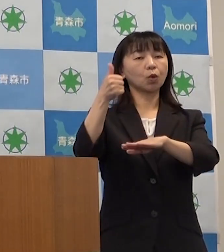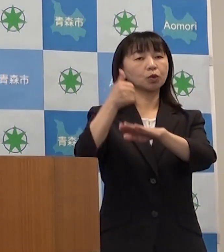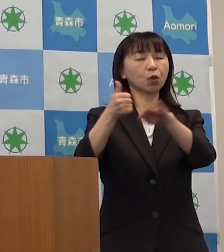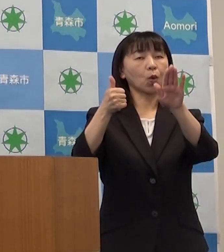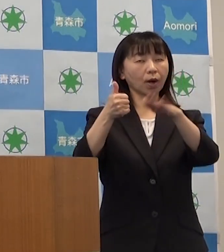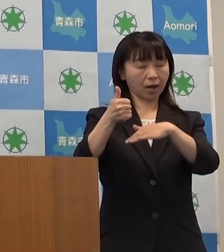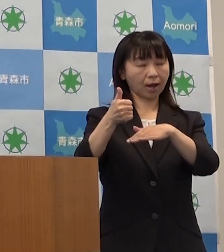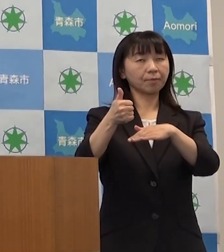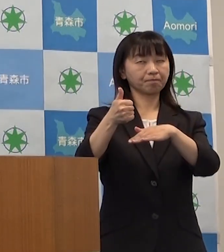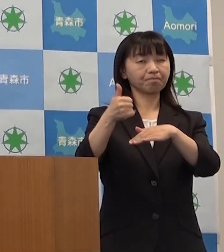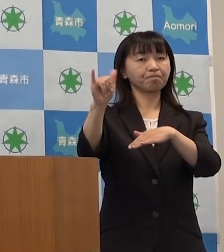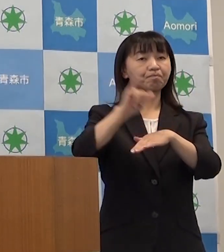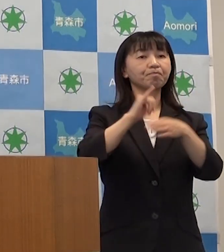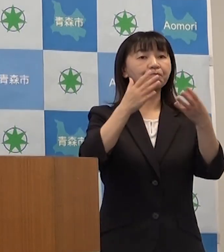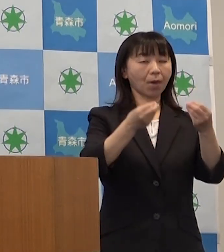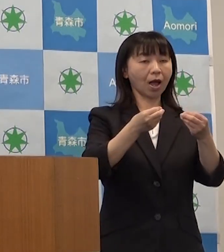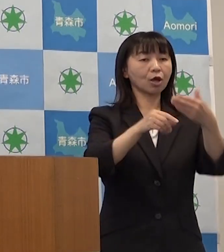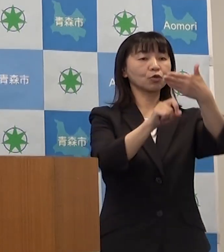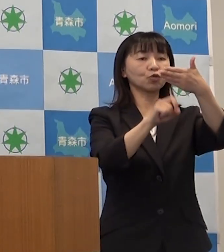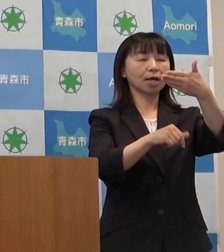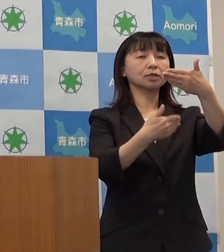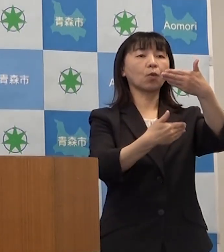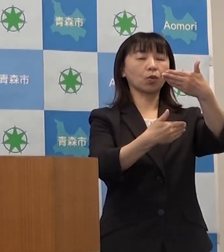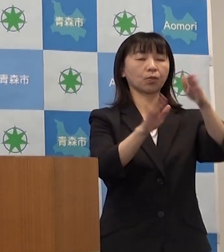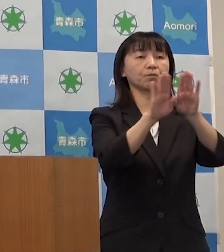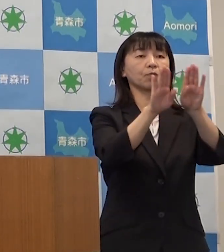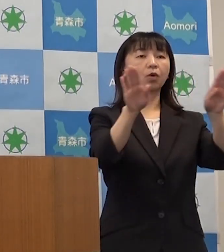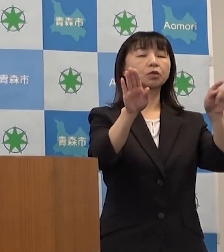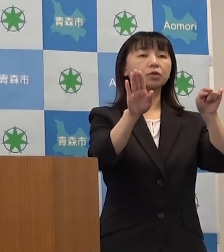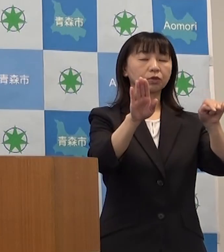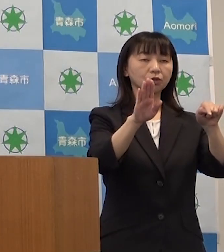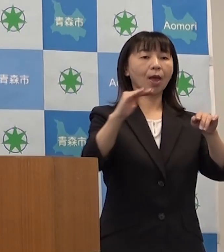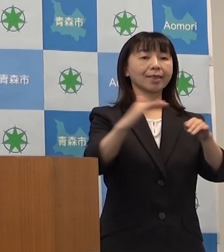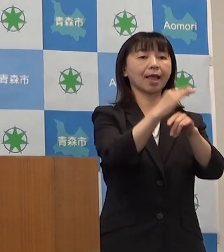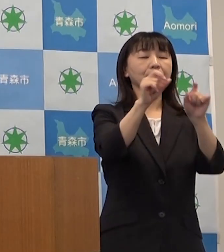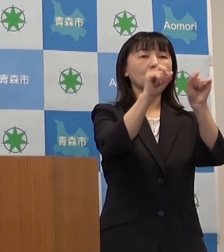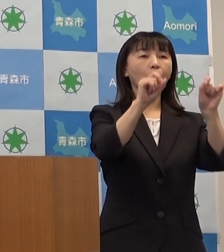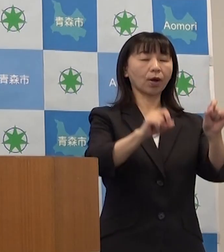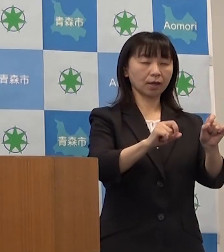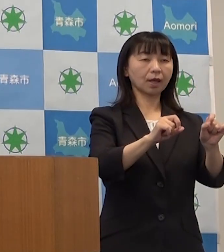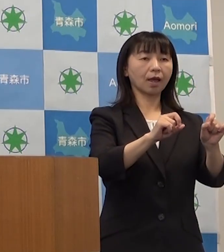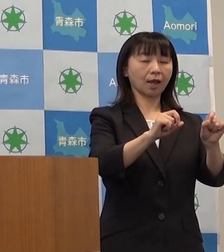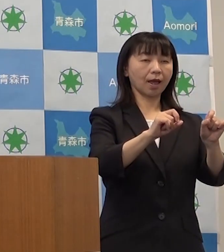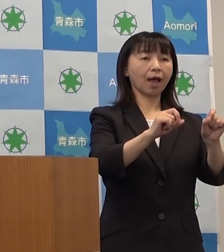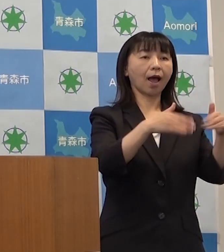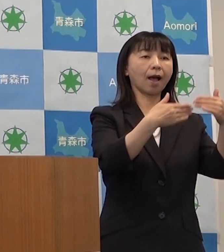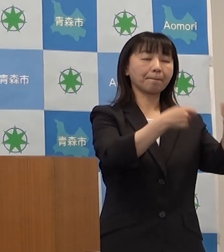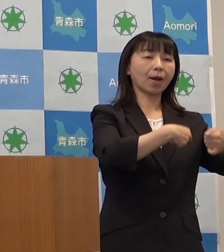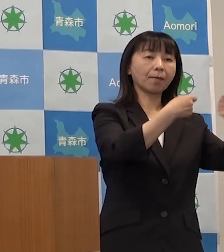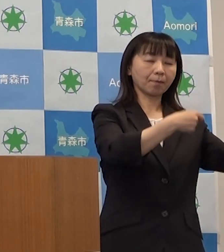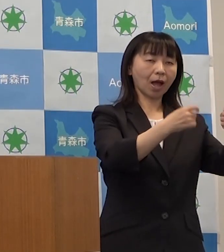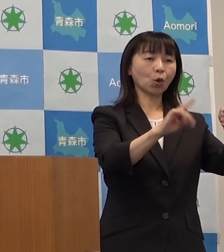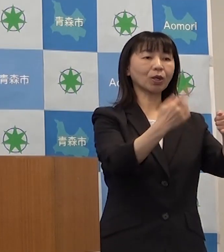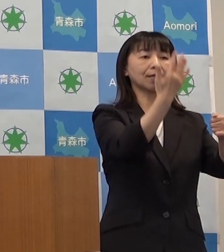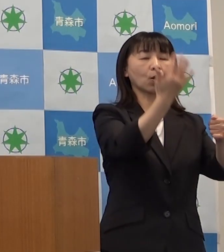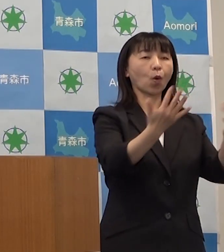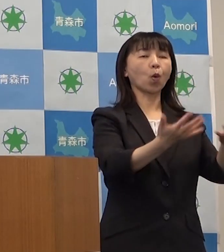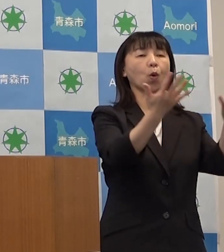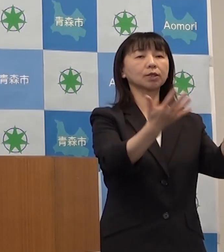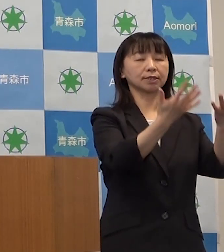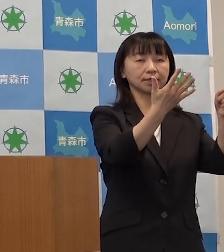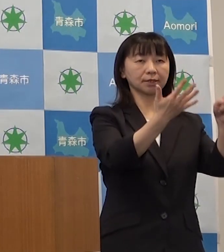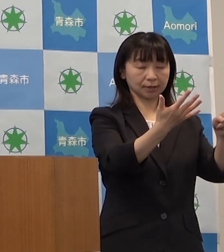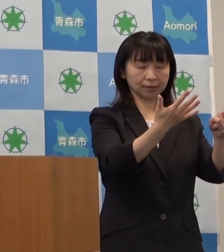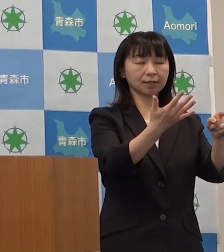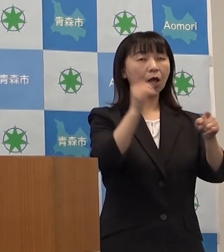。9月9日に行われます浪岡北畑秋祭り火起こしに 屋久